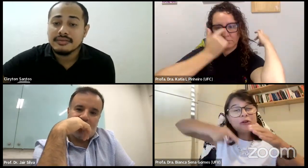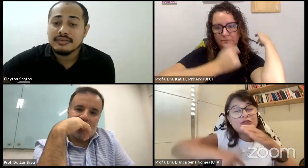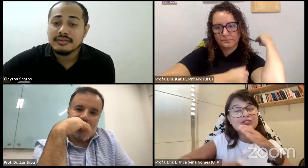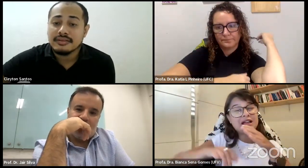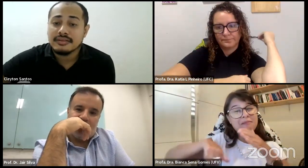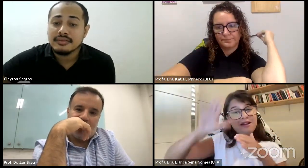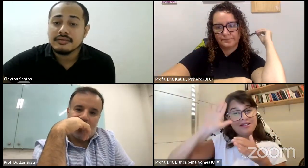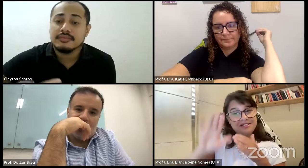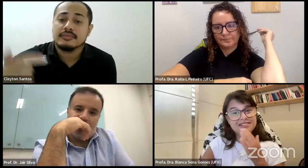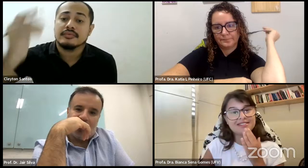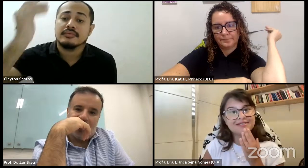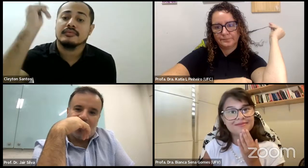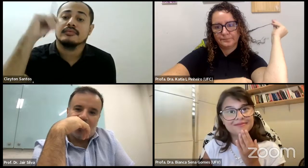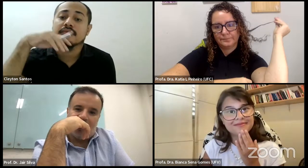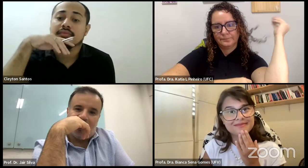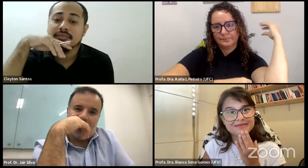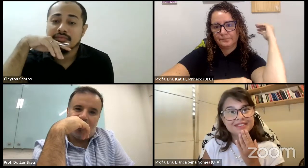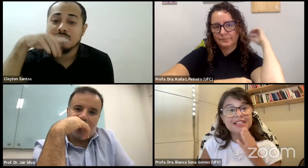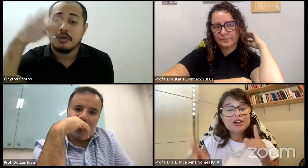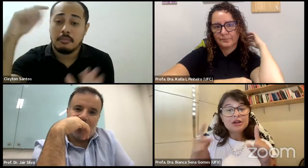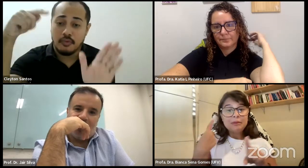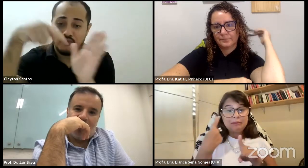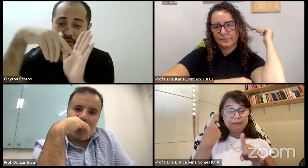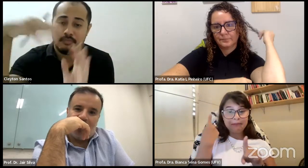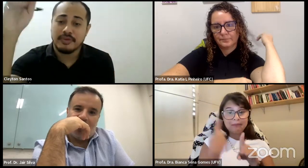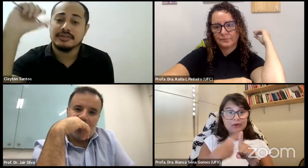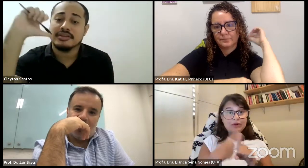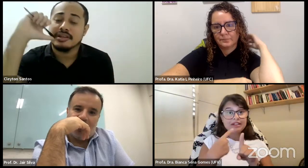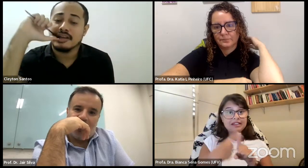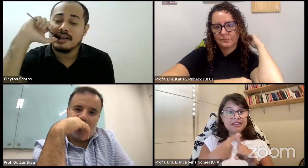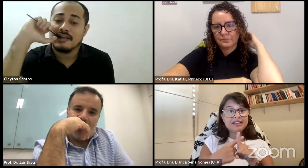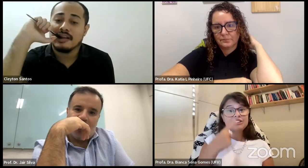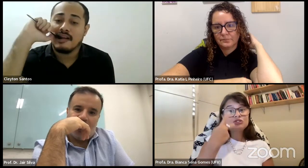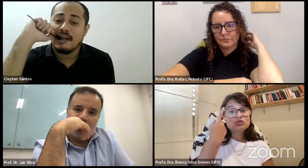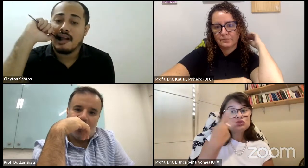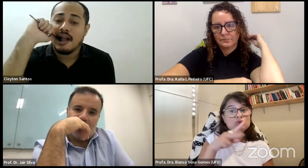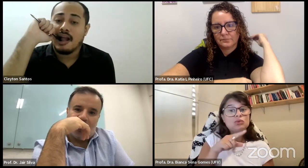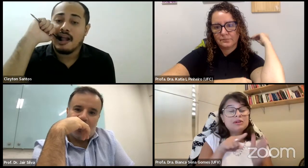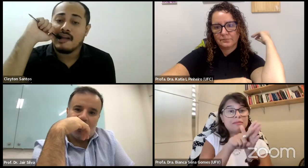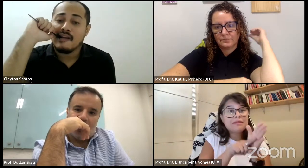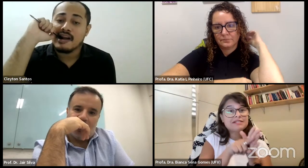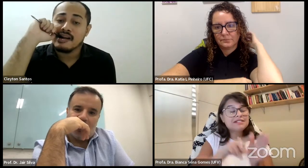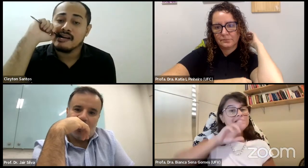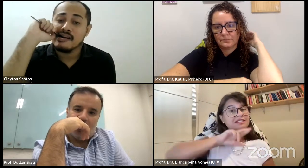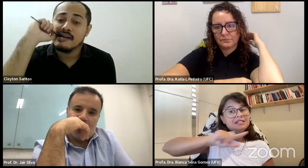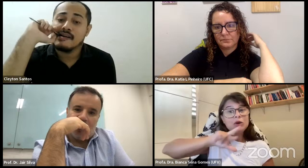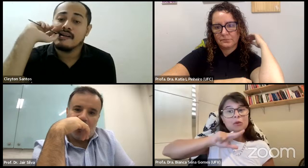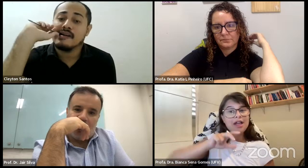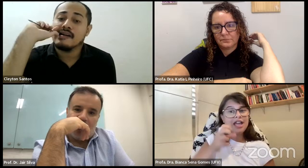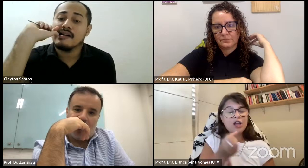brasileiros, teóricos de fora do Brasil, mas eu acredito que dá para você aprofundar um pouco mais, sabe?